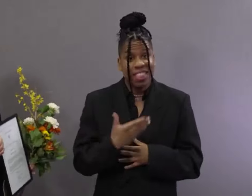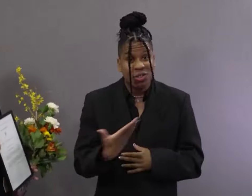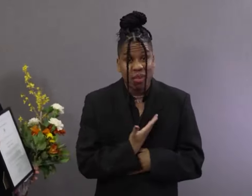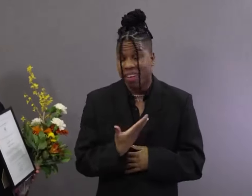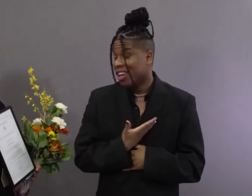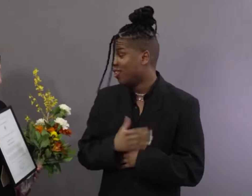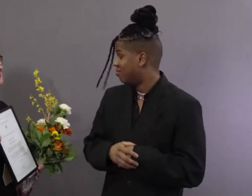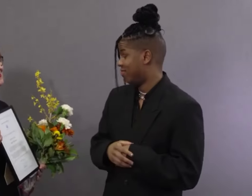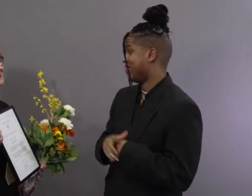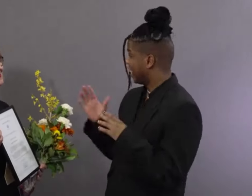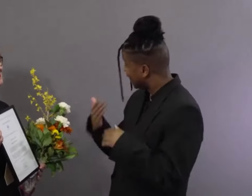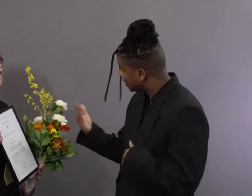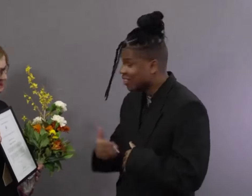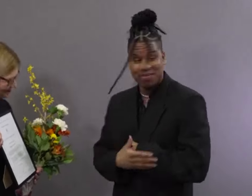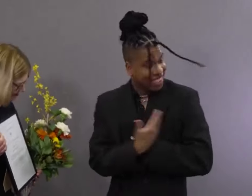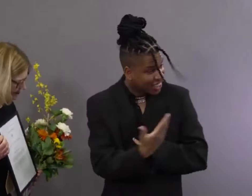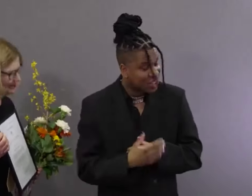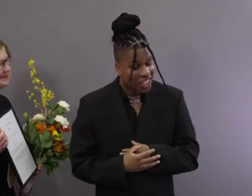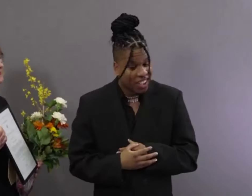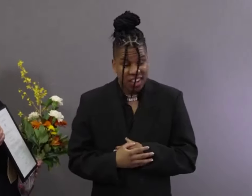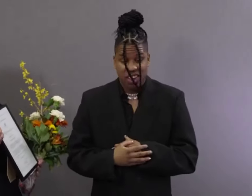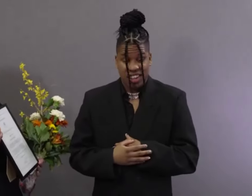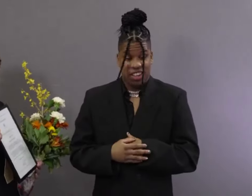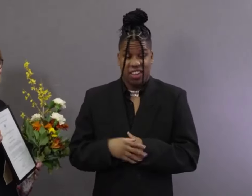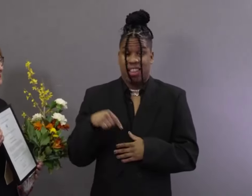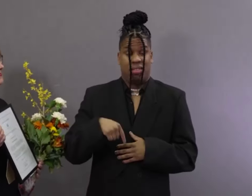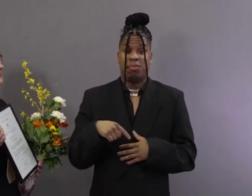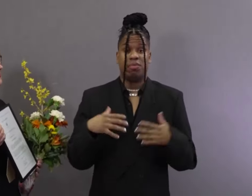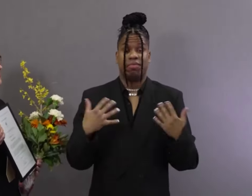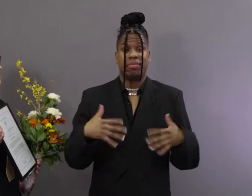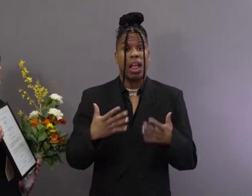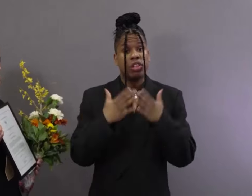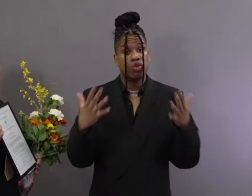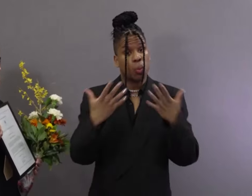Joo, joo, kiitoksia paljon. Kiitos, kiitos kaikille.